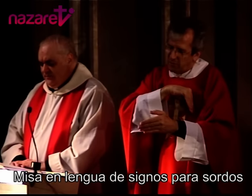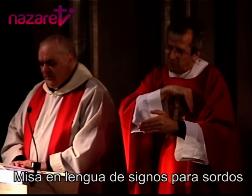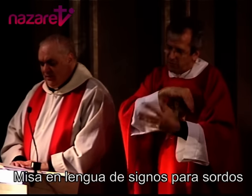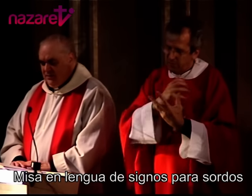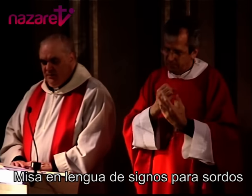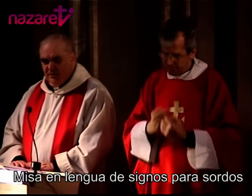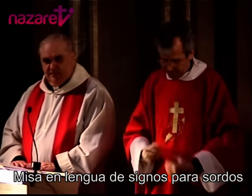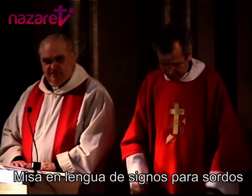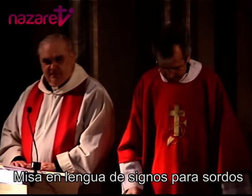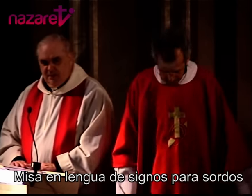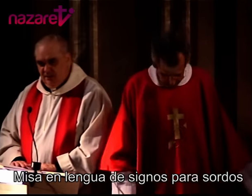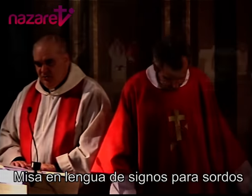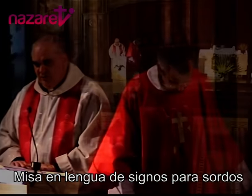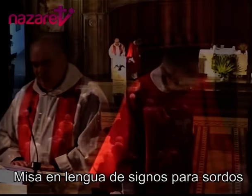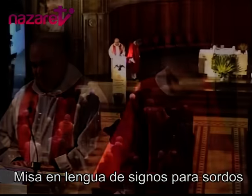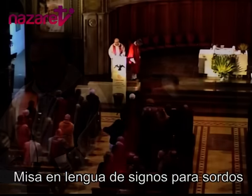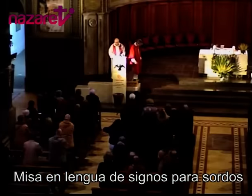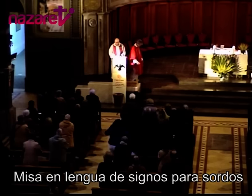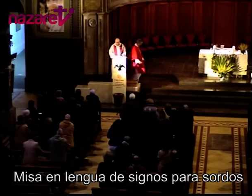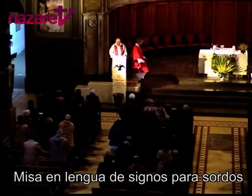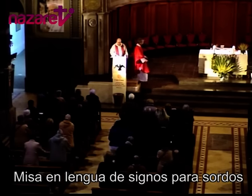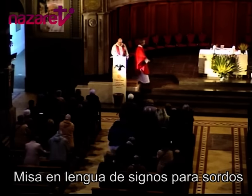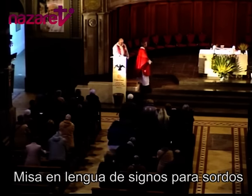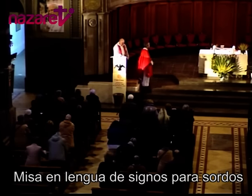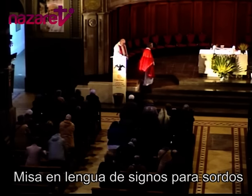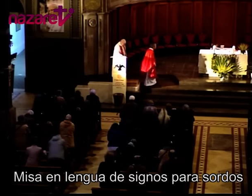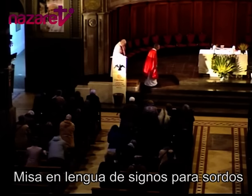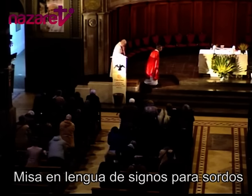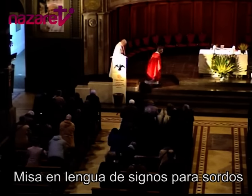esto, expiró. Nos arrodillamos los que podamos.